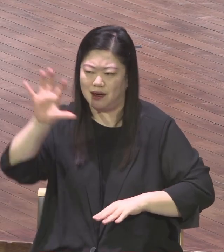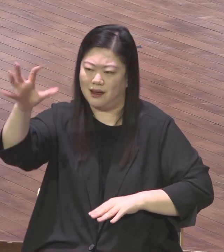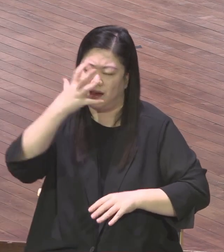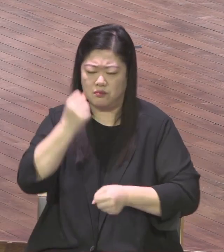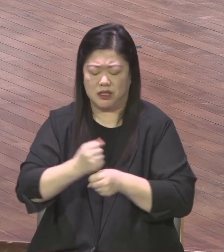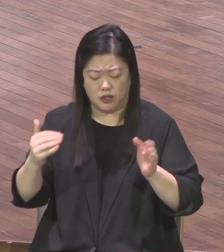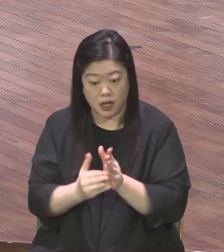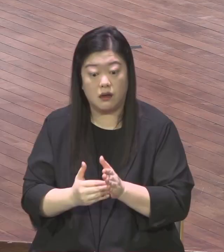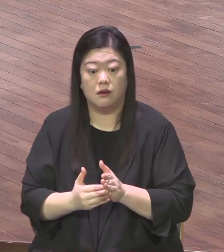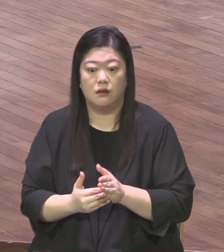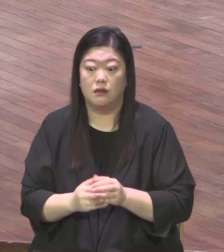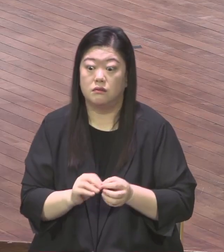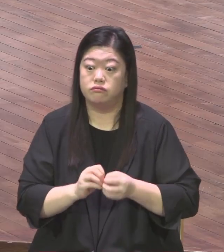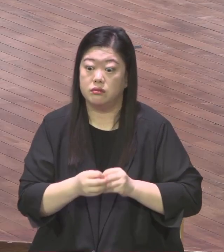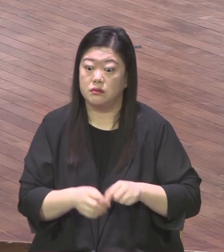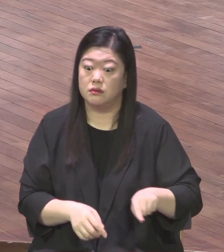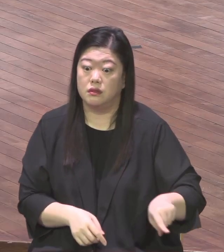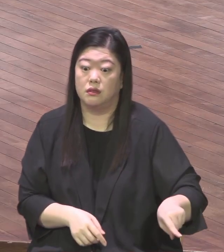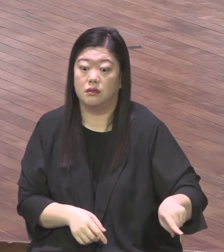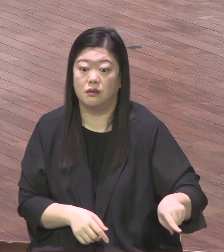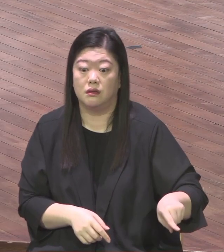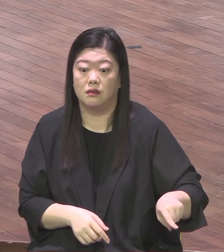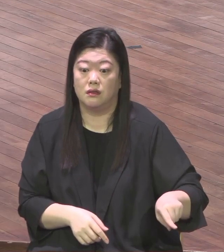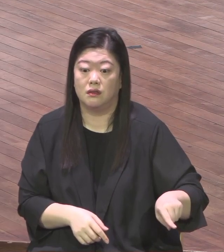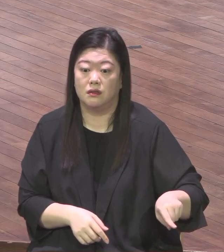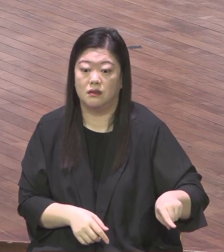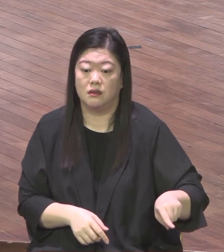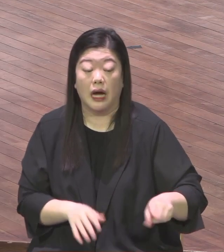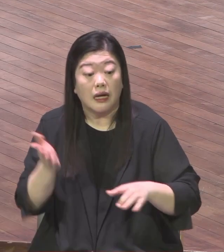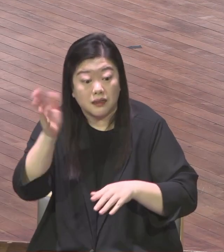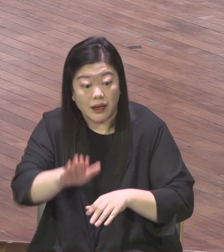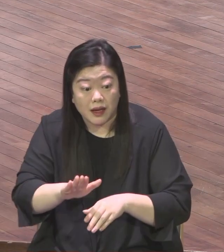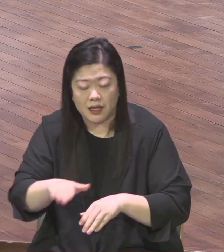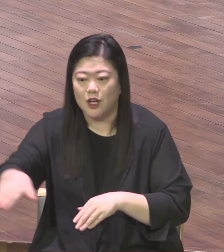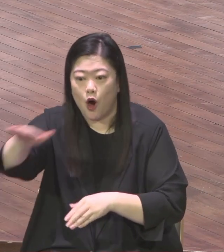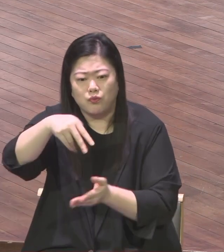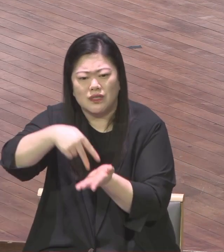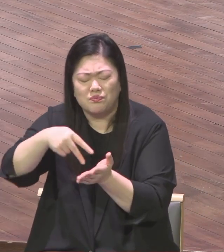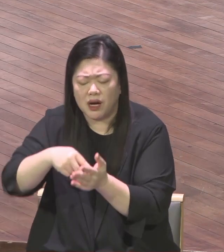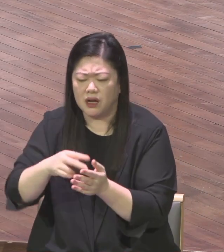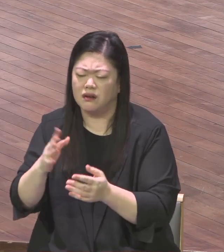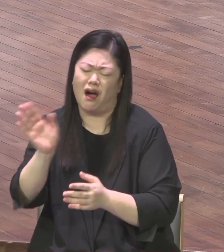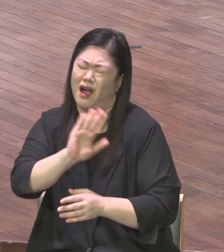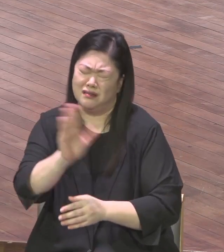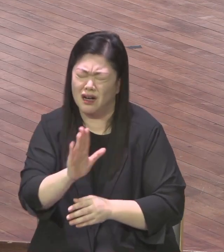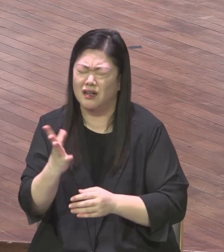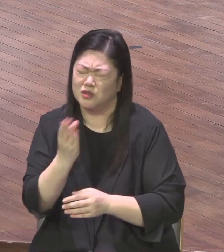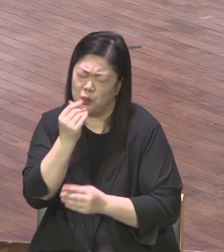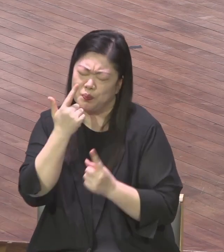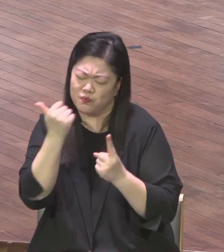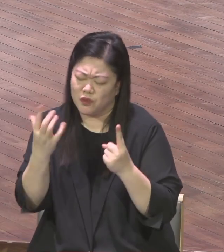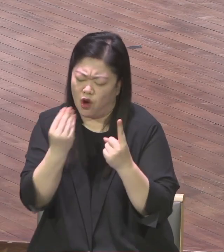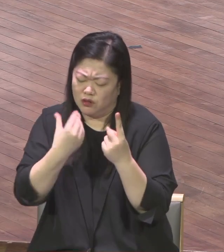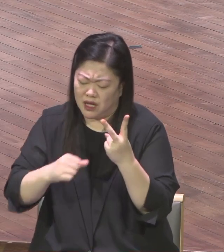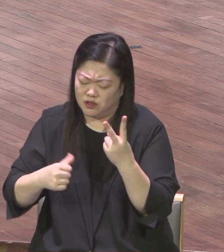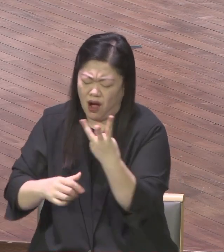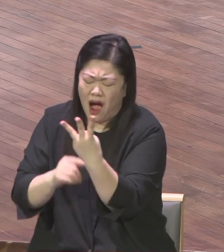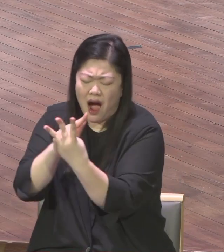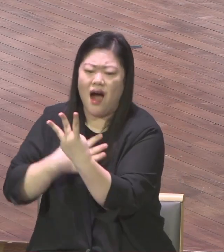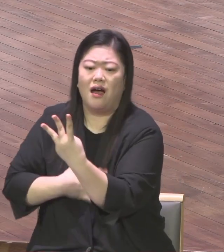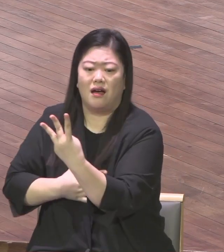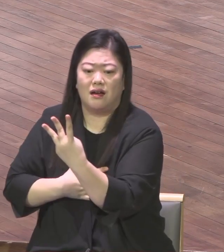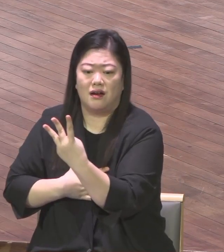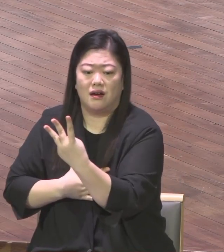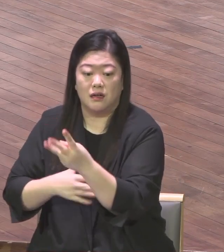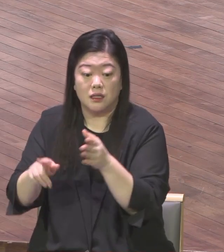기독교인들 가운데 이런 말이 있는 줄 모르는 분도 많아요. 우리라는 이 표현에 대해서 깊이 생각하지 않는 사람들은요, 이런